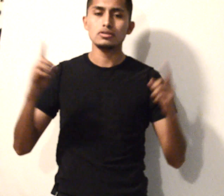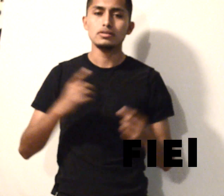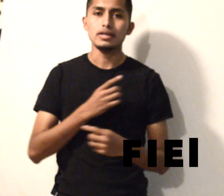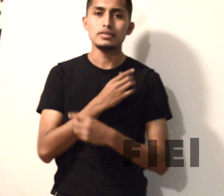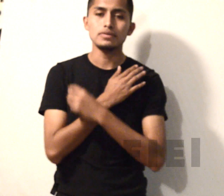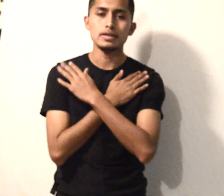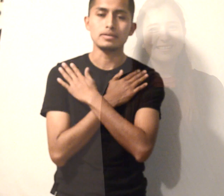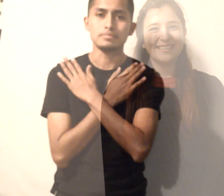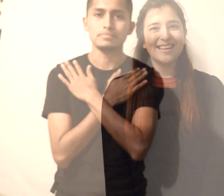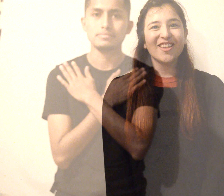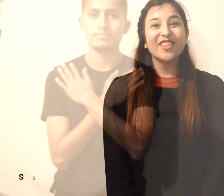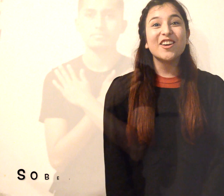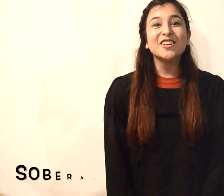Dios es